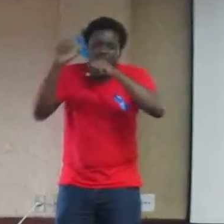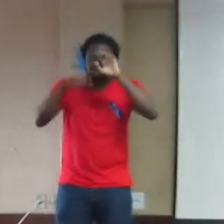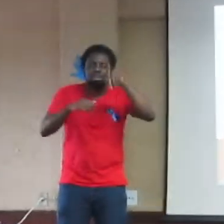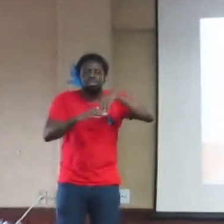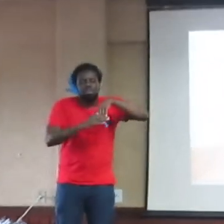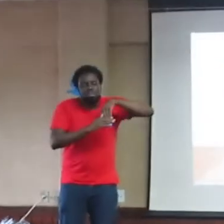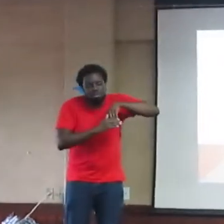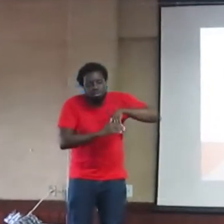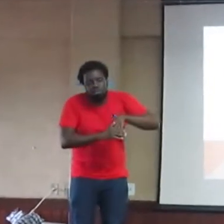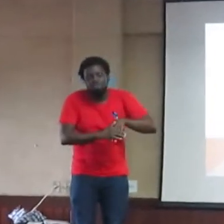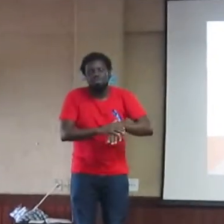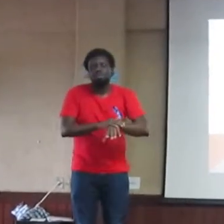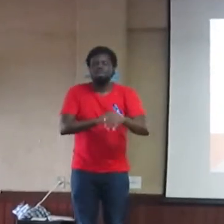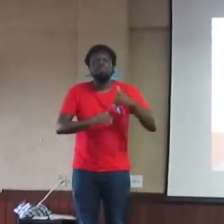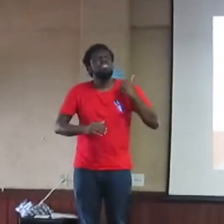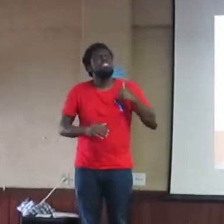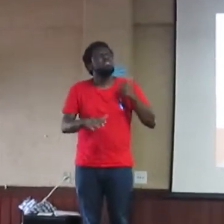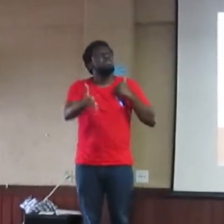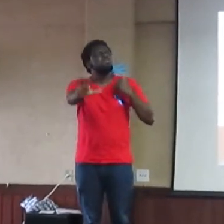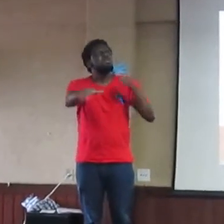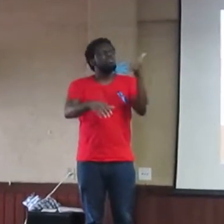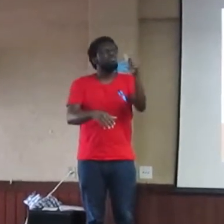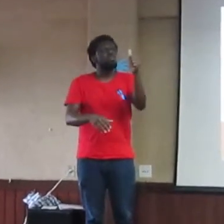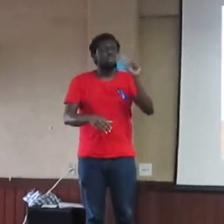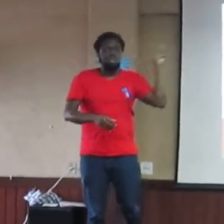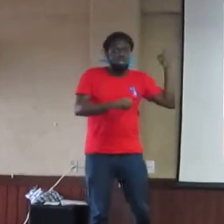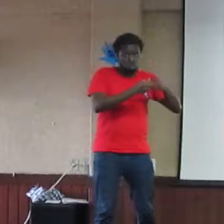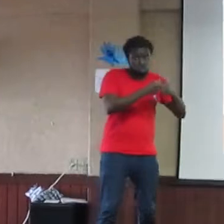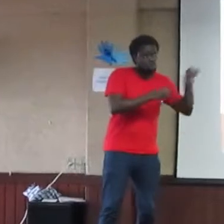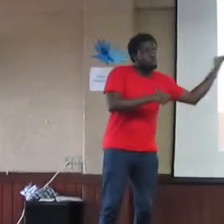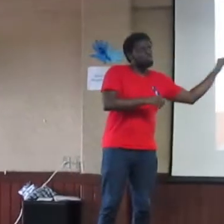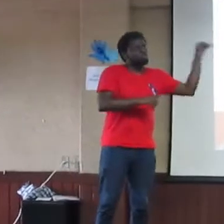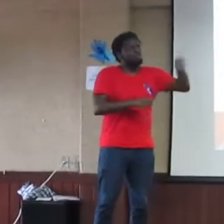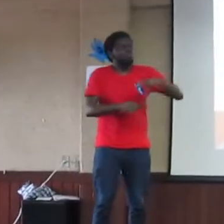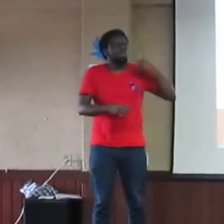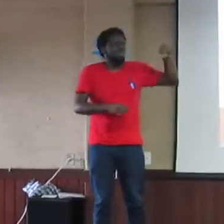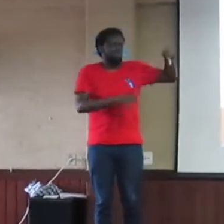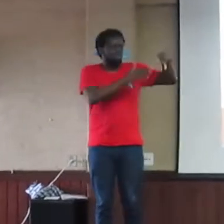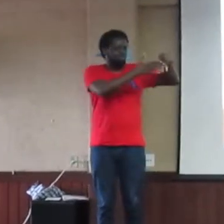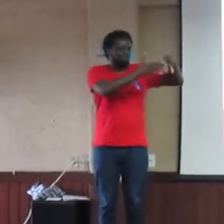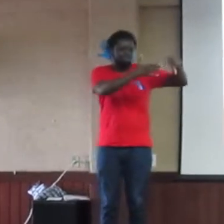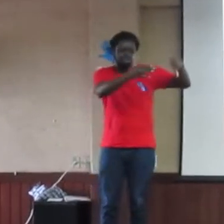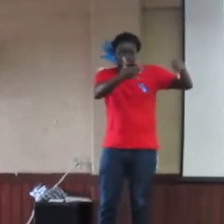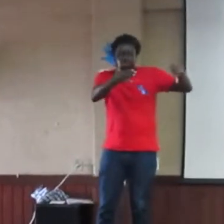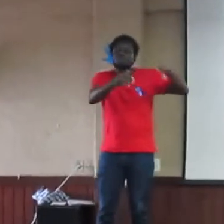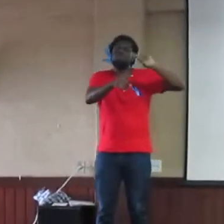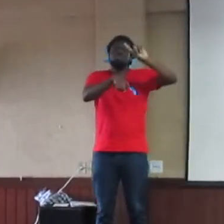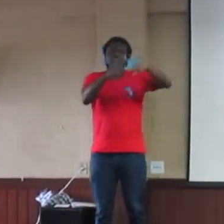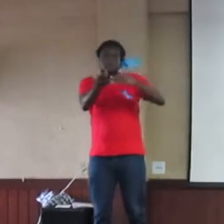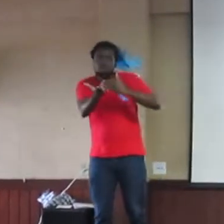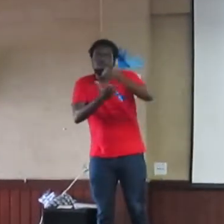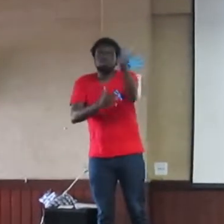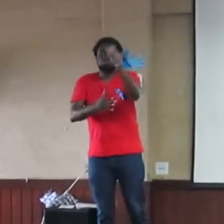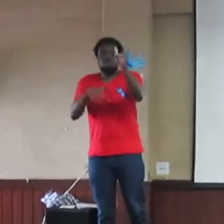colher, comer, e aí fui aprendendo, e aí eu vi que a língua de sinais existia, mais ou menos com 11 anos. Com